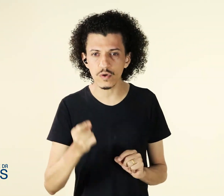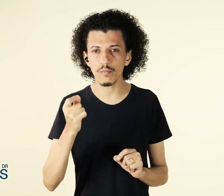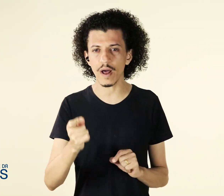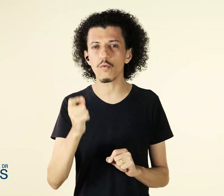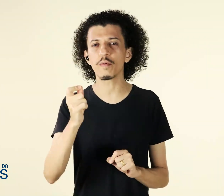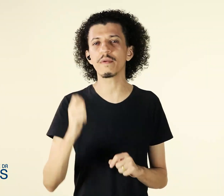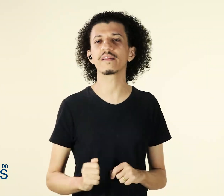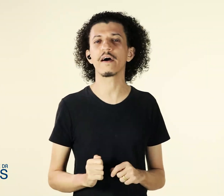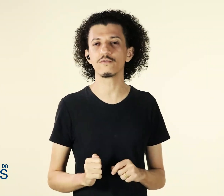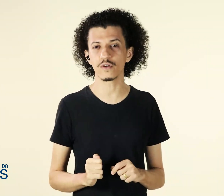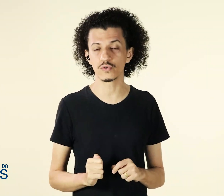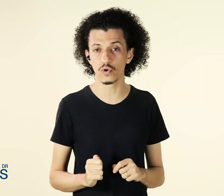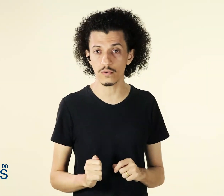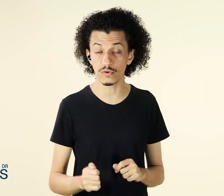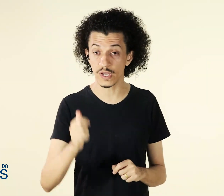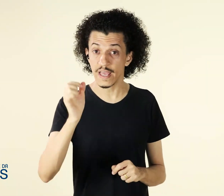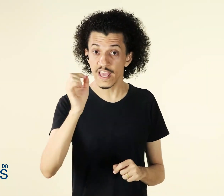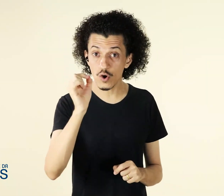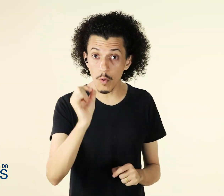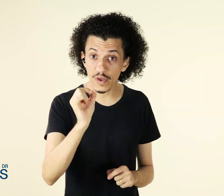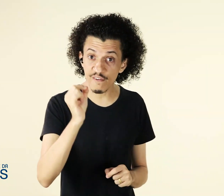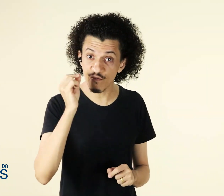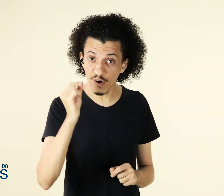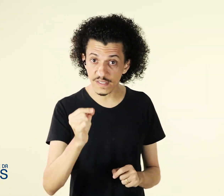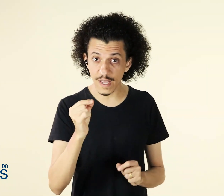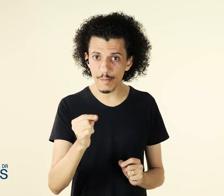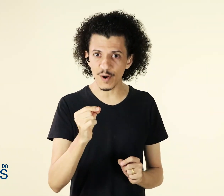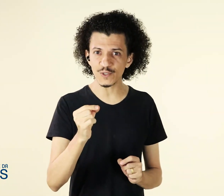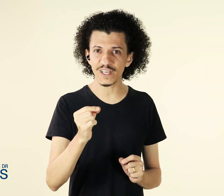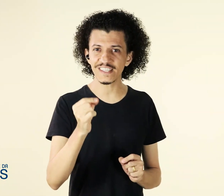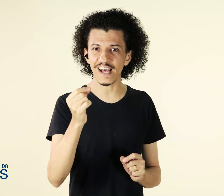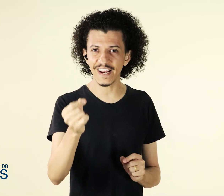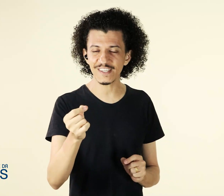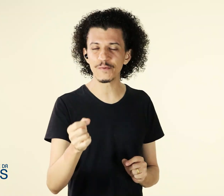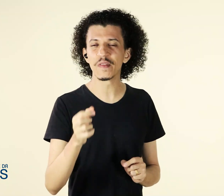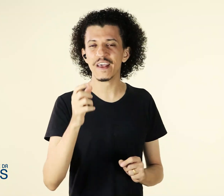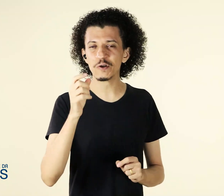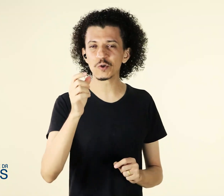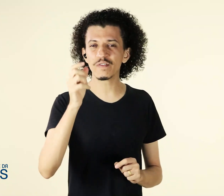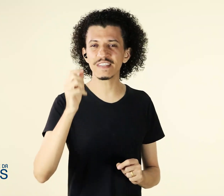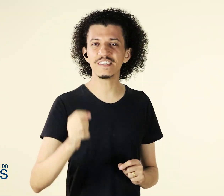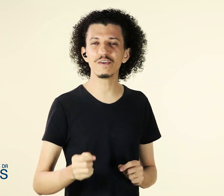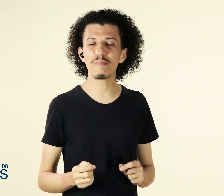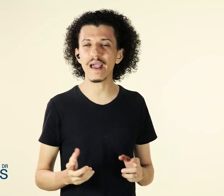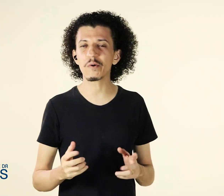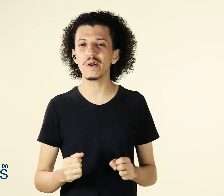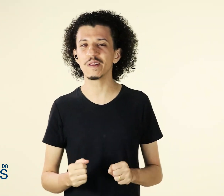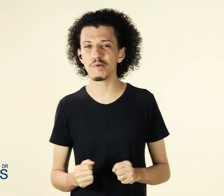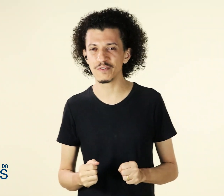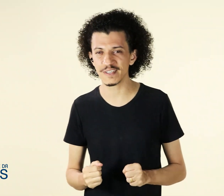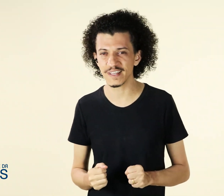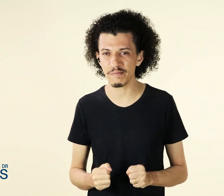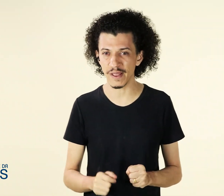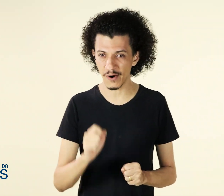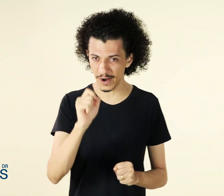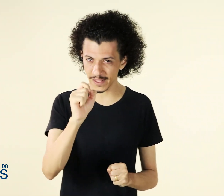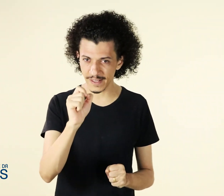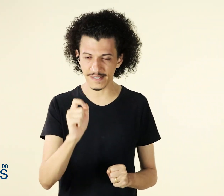para cumprimentar uns aos outros e como que você pode utilizar isso e o surdo vai se sentir bem acolhido por você também. Olha que